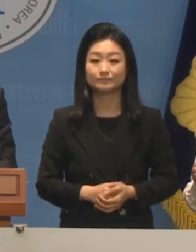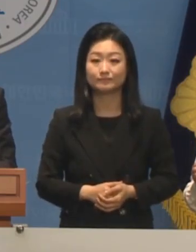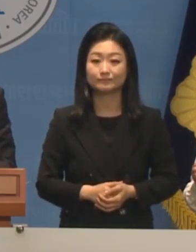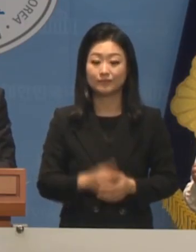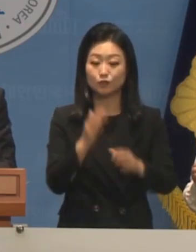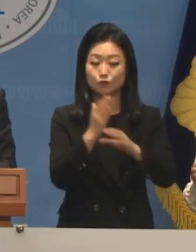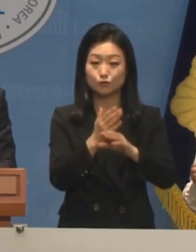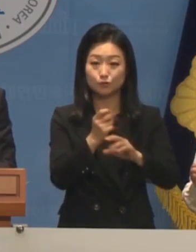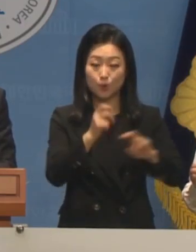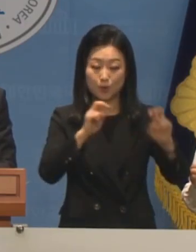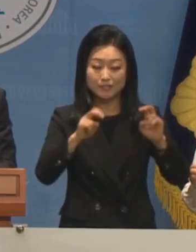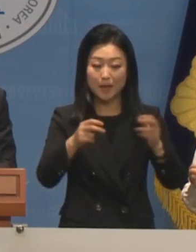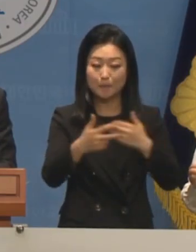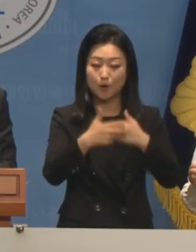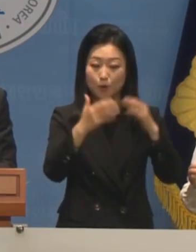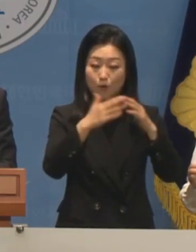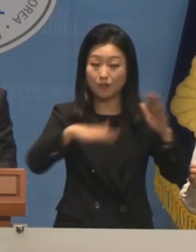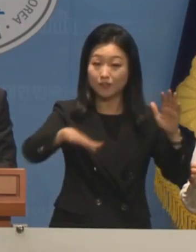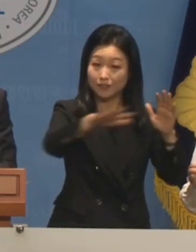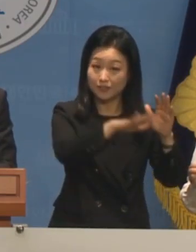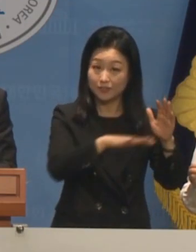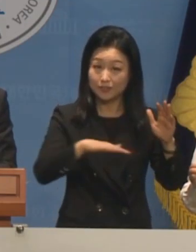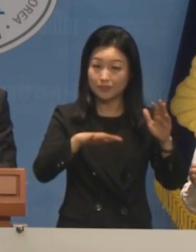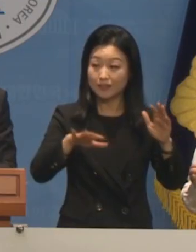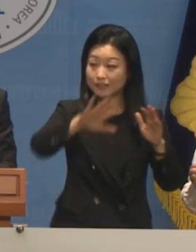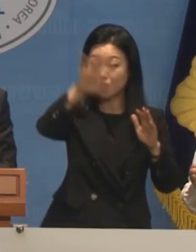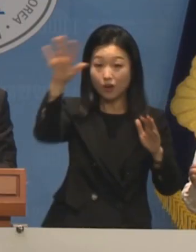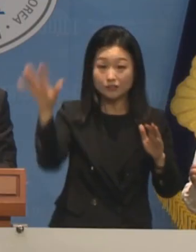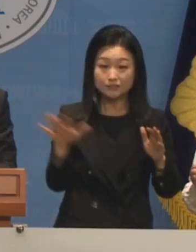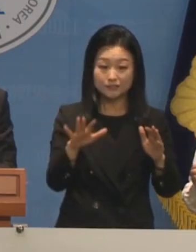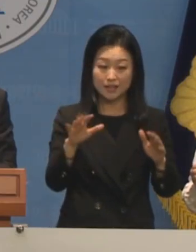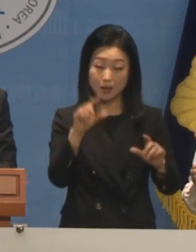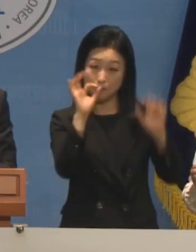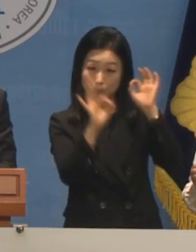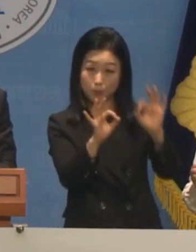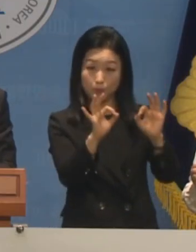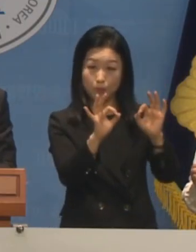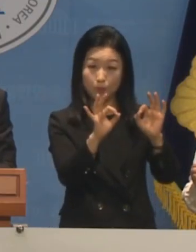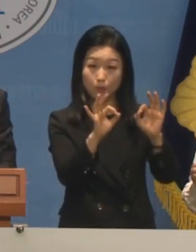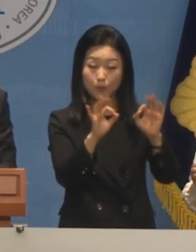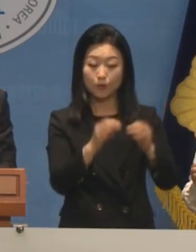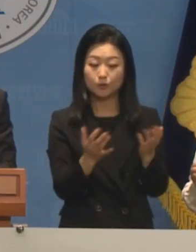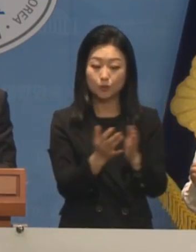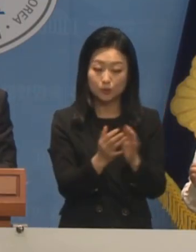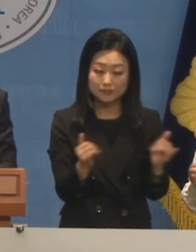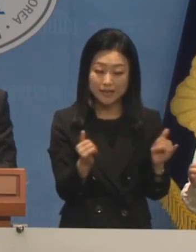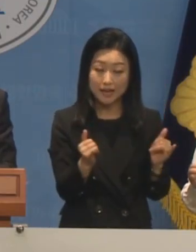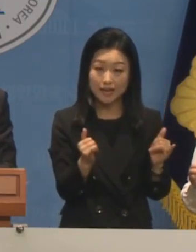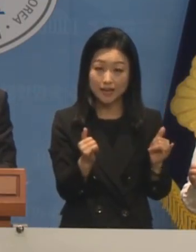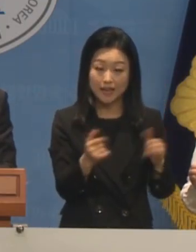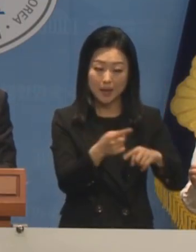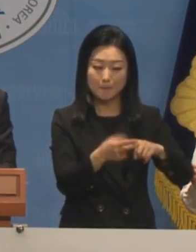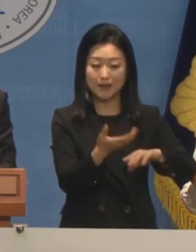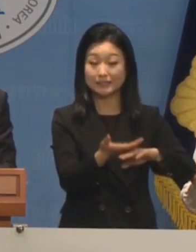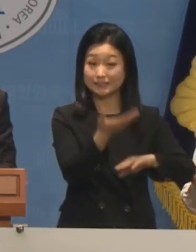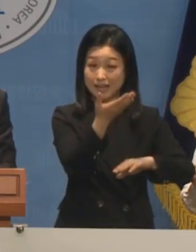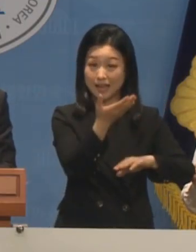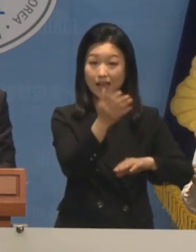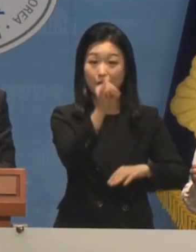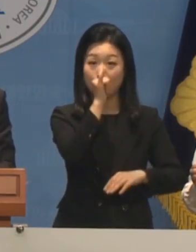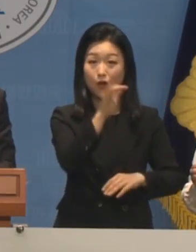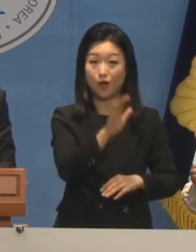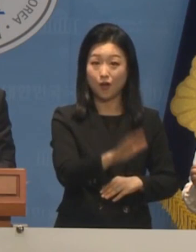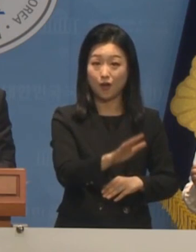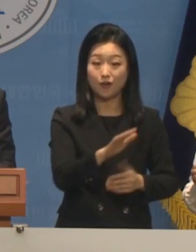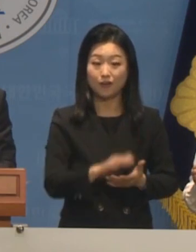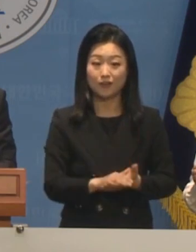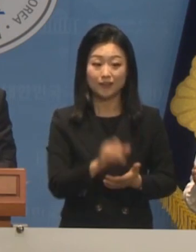중소병원 보건의료 인력은 전체 의료기관 노 전체 의료기관 노동자의 절반 이상을 차지합니다